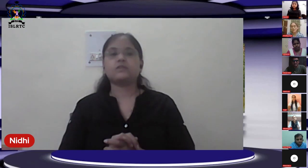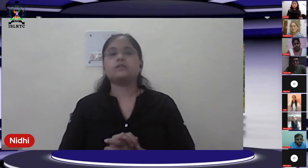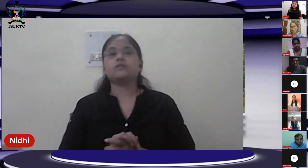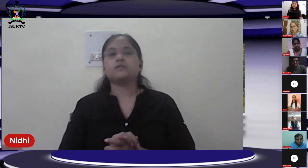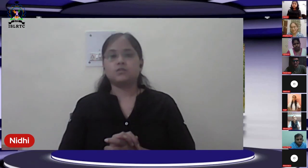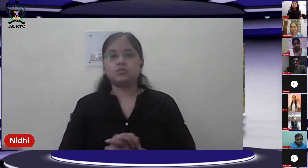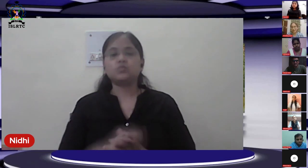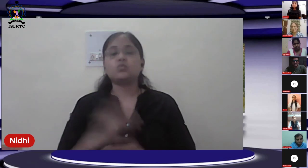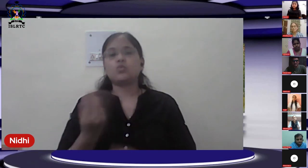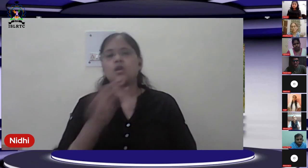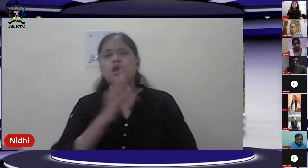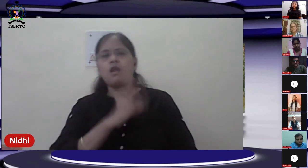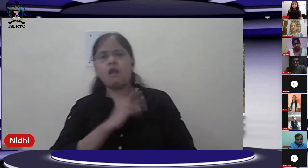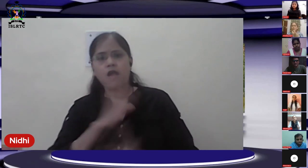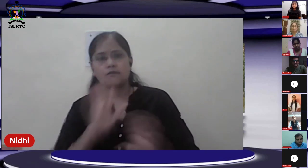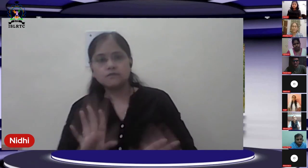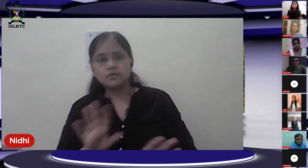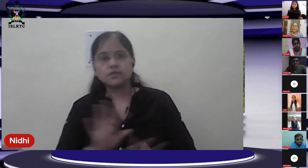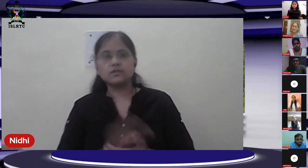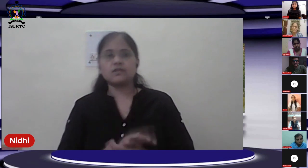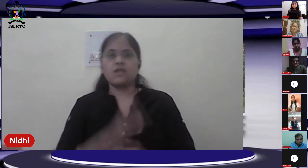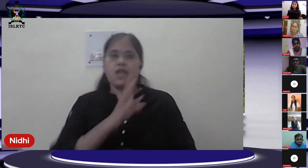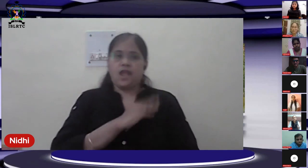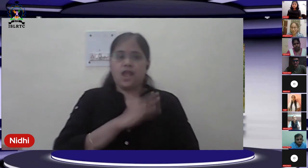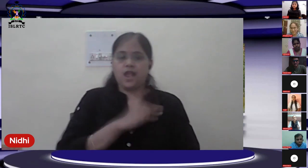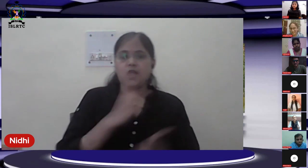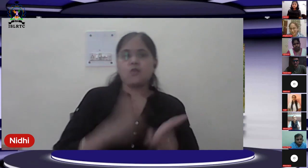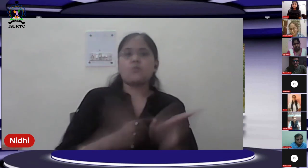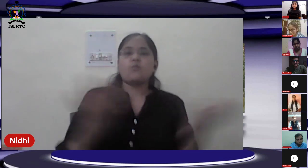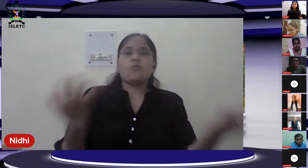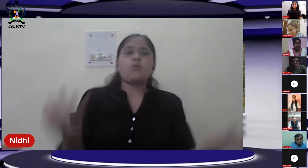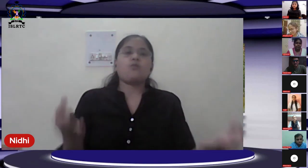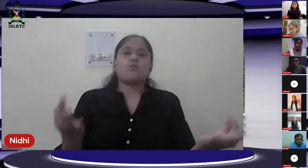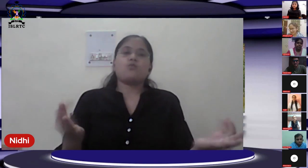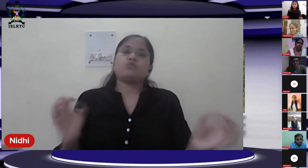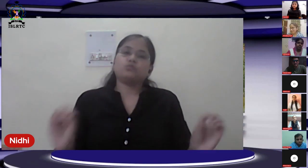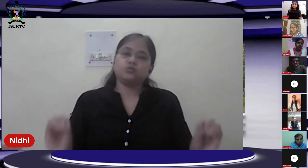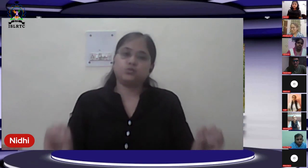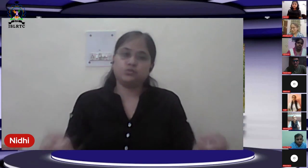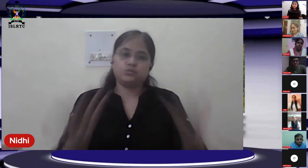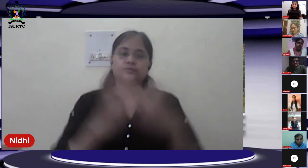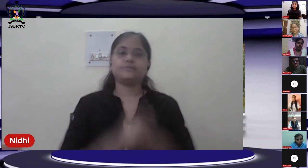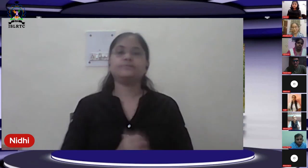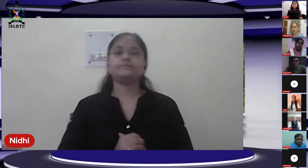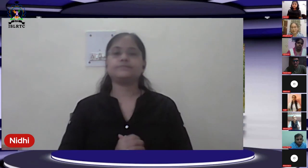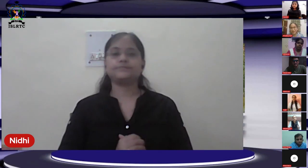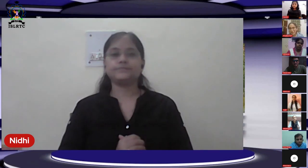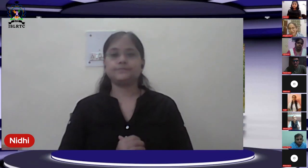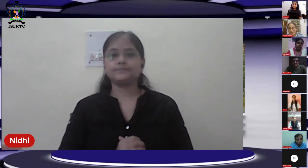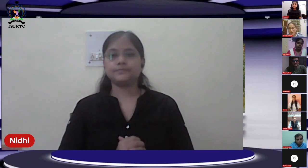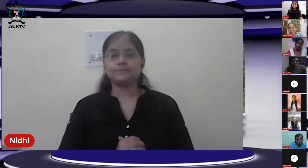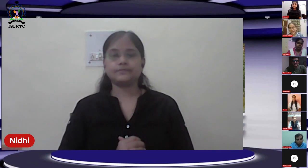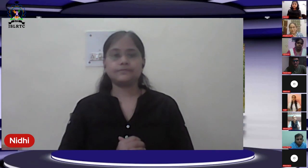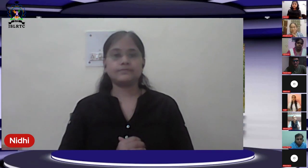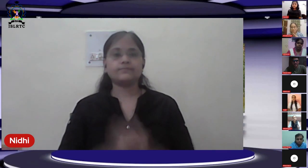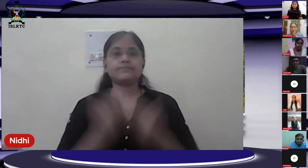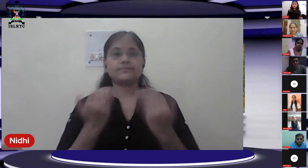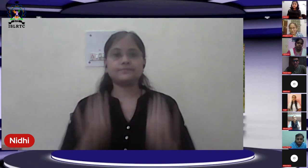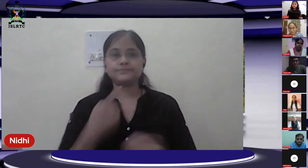में ही सही, लेकिन कहीं ना कहीं इस डर से भी लोगों ने योगा करना शुरू किया था। सो ओके, अभी हमारे जो लास्ट